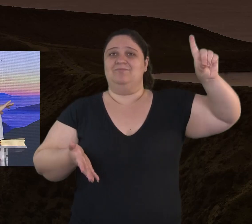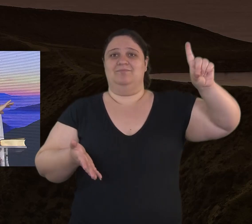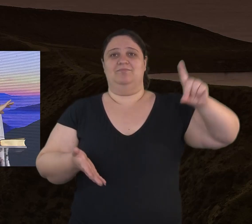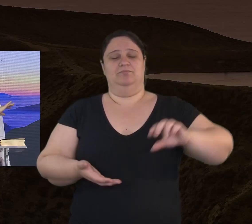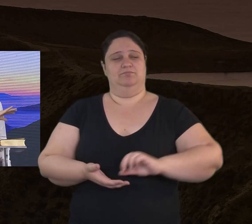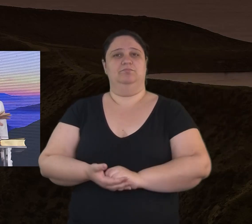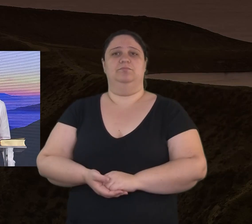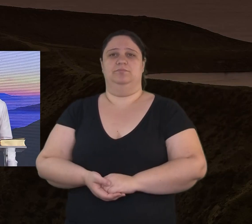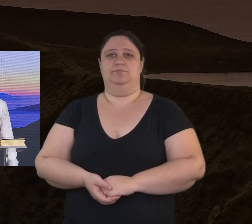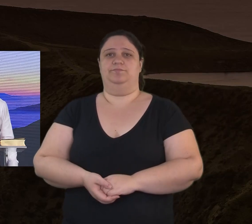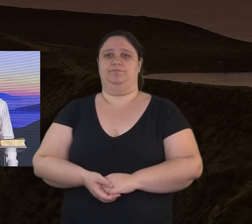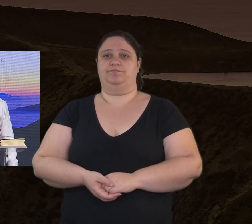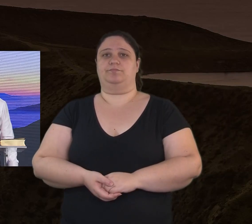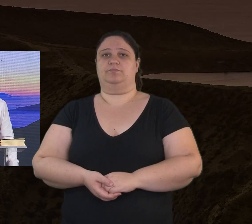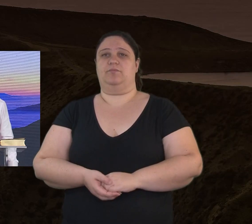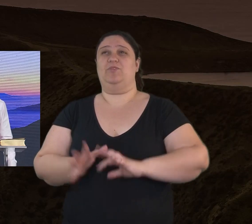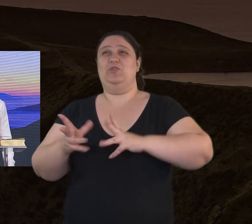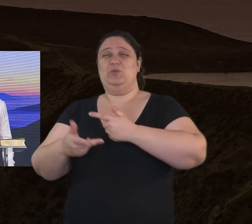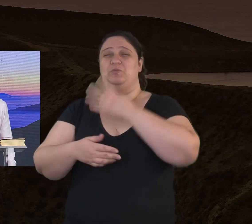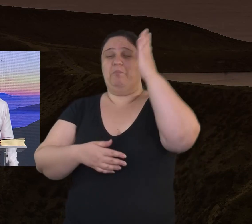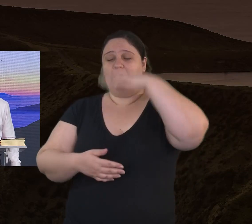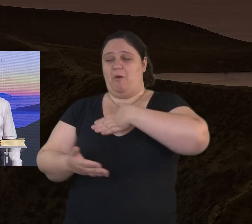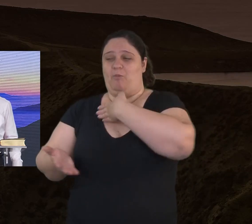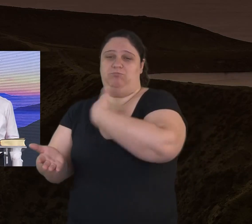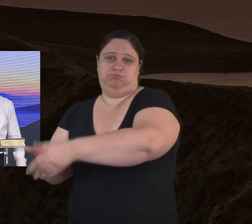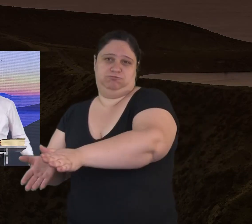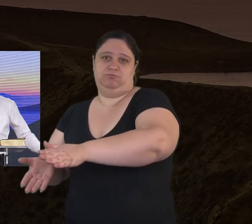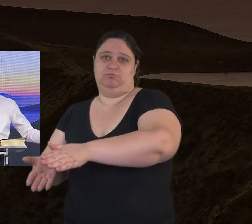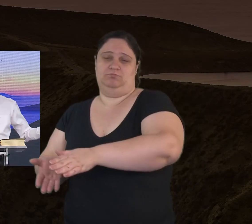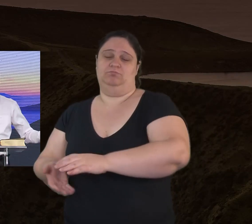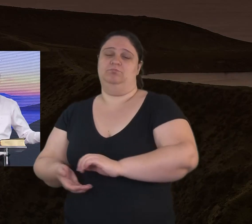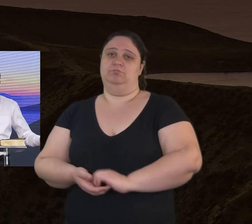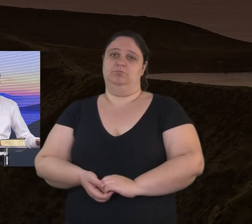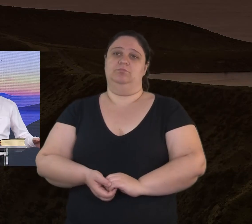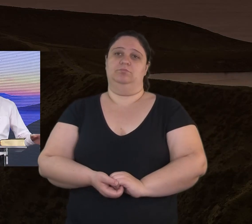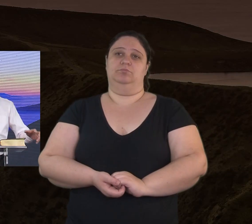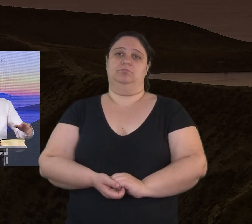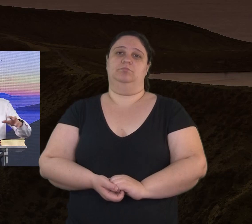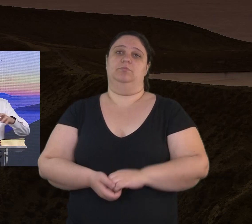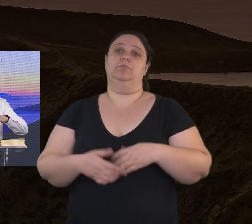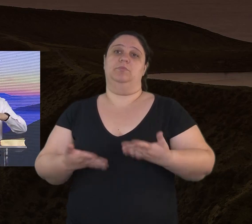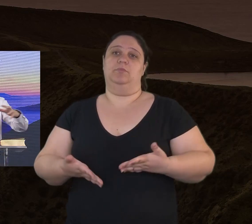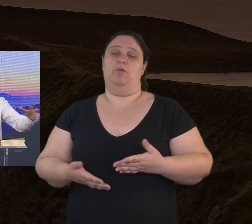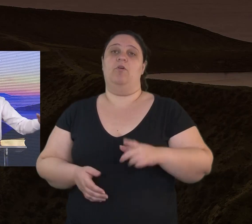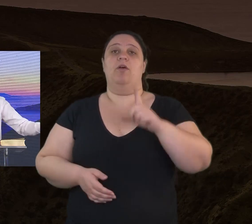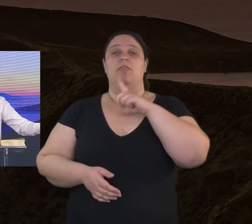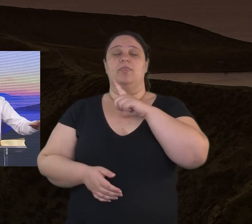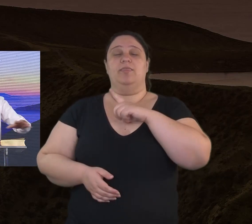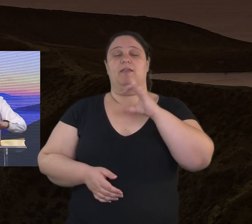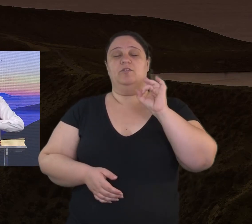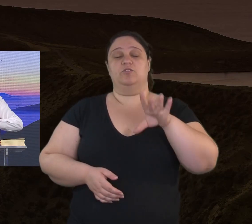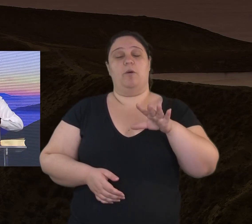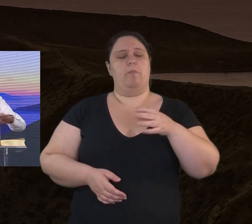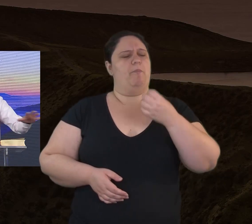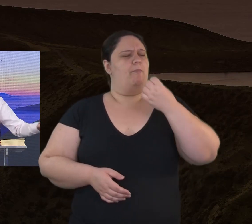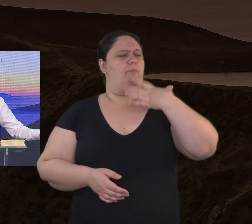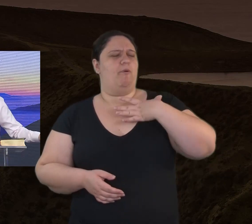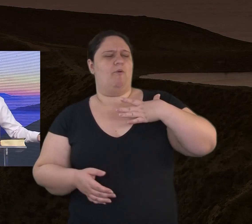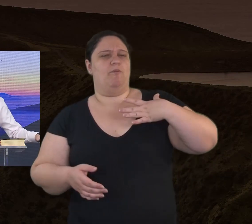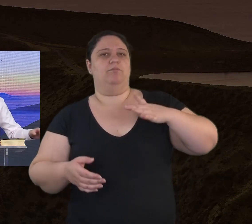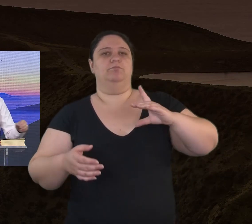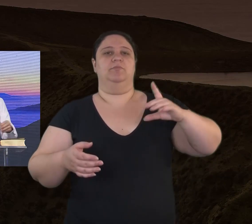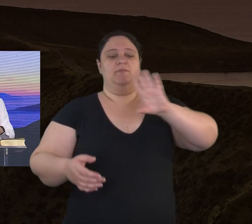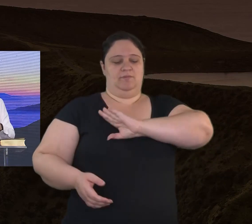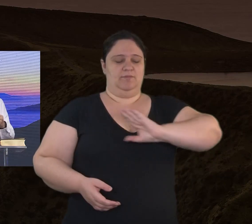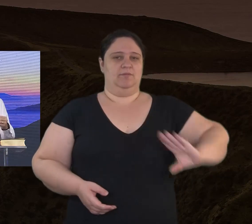negativas e impuras desse mundo, né, desse universo. E o que sobra, irmãos, é tudo positivo, tudo reconectado